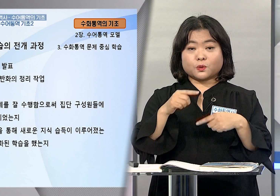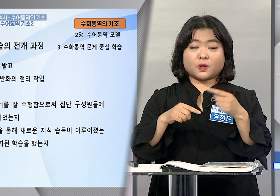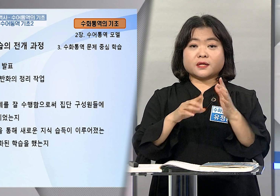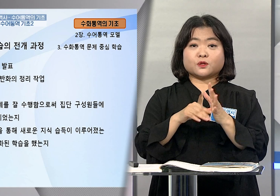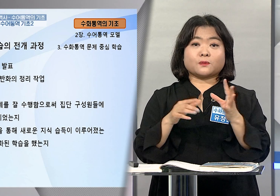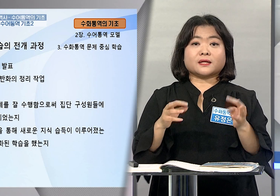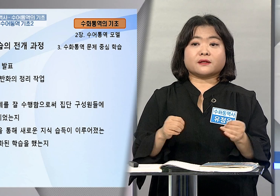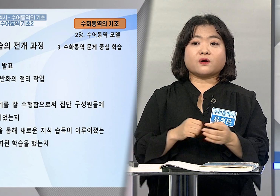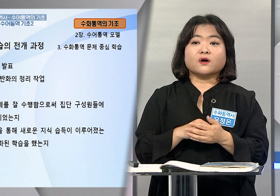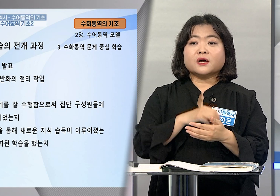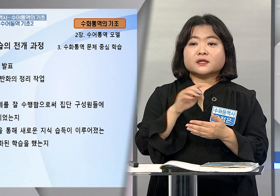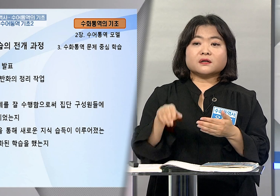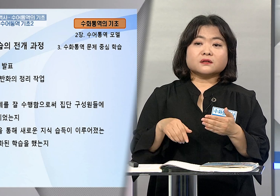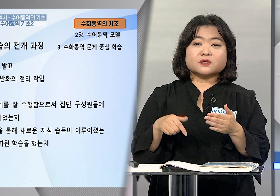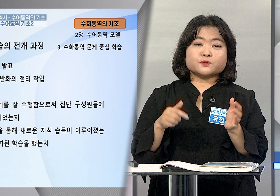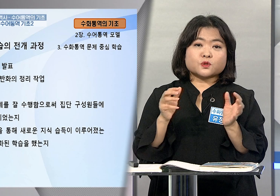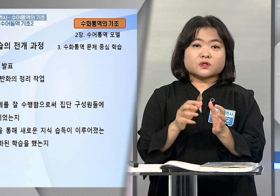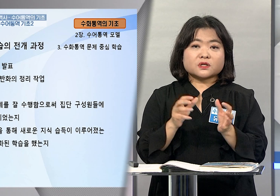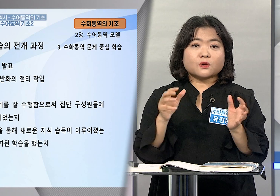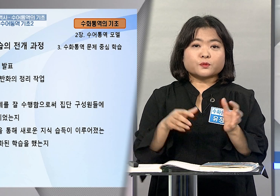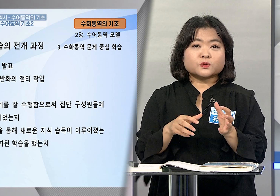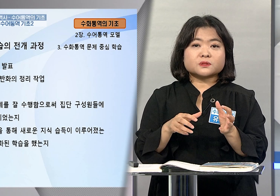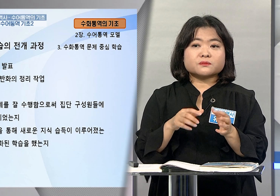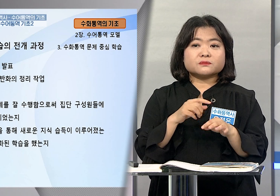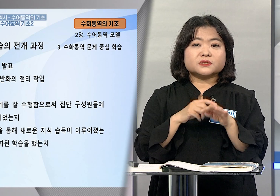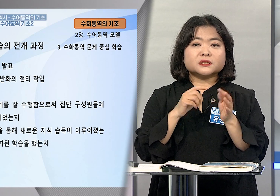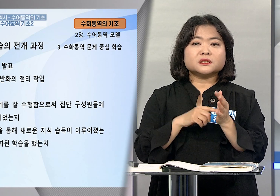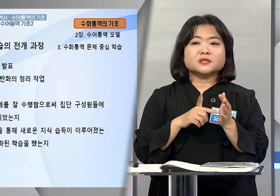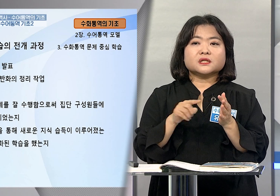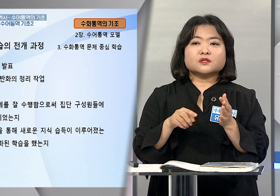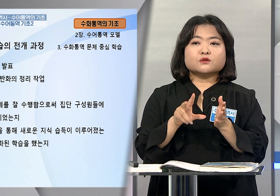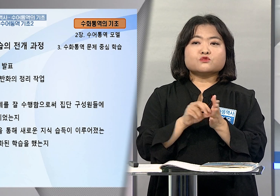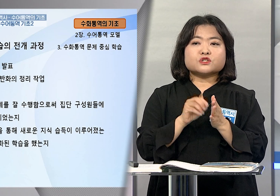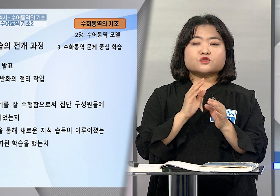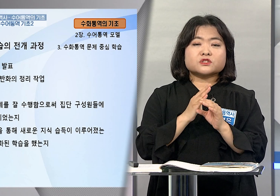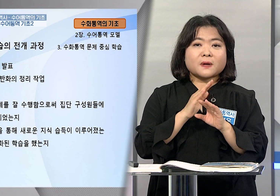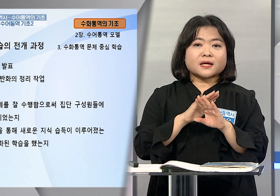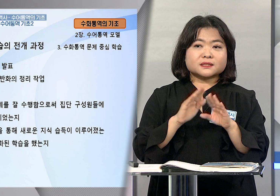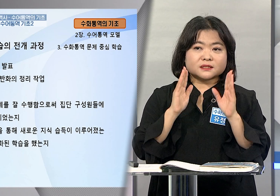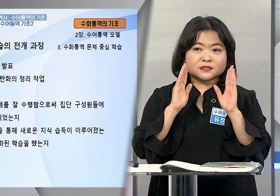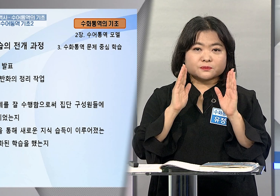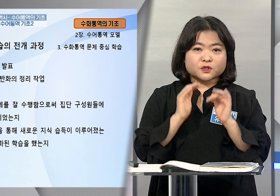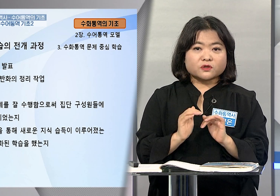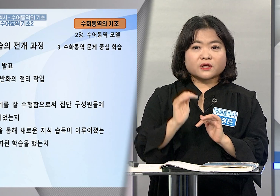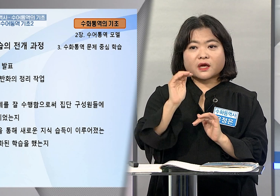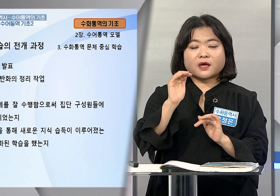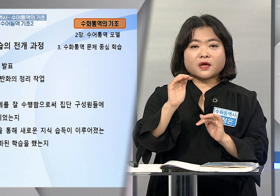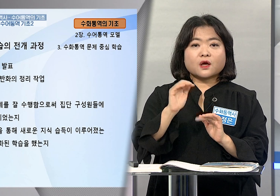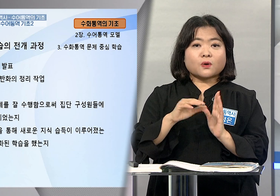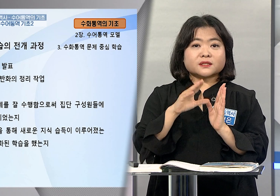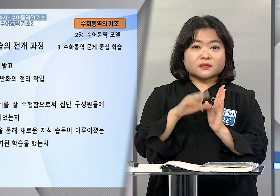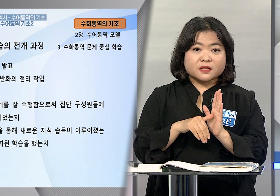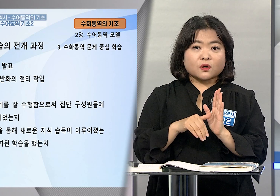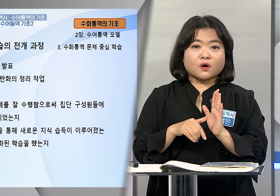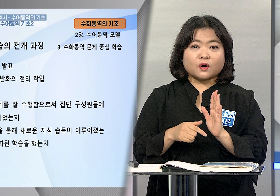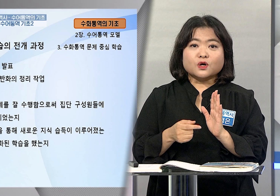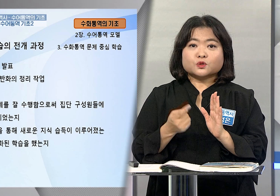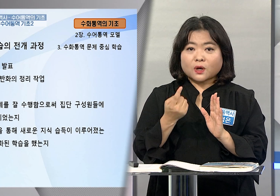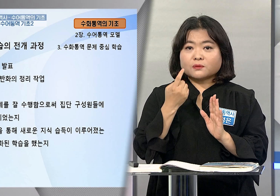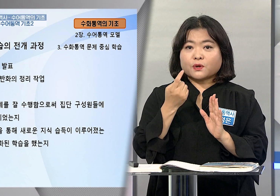할 때도 많은데요. 이런 협조적인 협동심을 이런 문제중심 학습 전개 과정에서 또한 배울